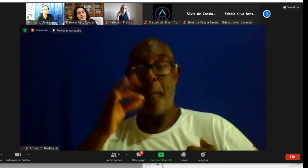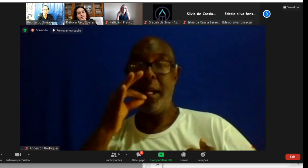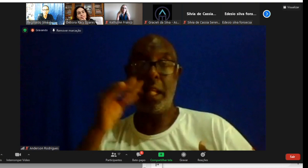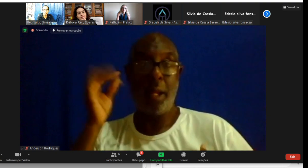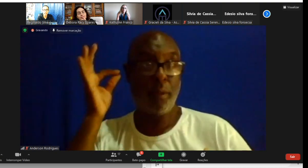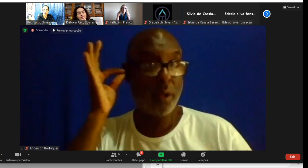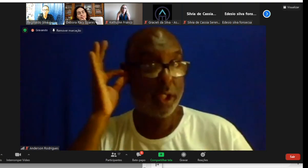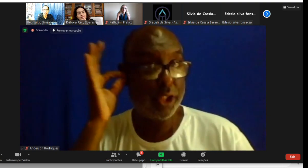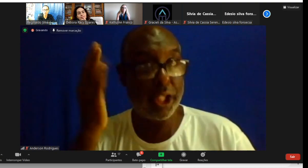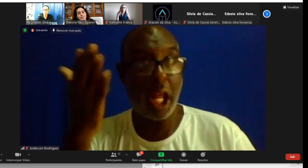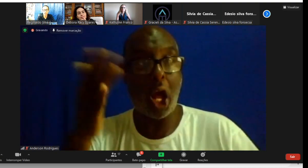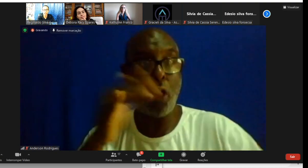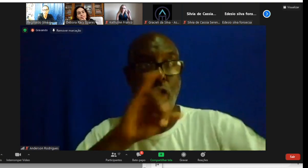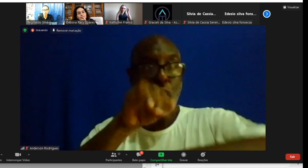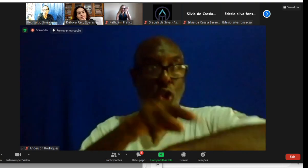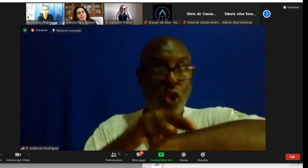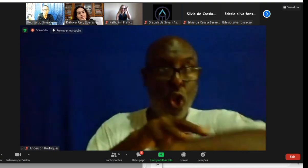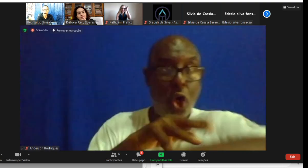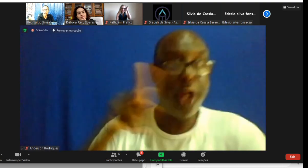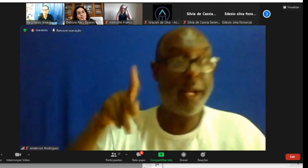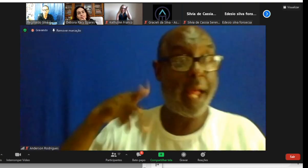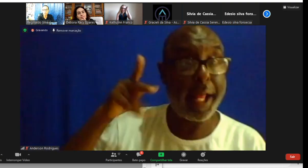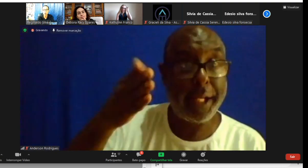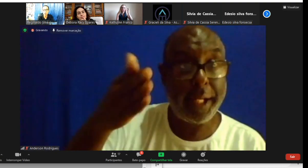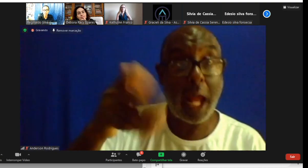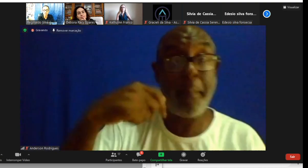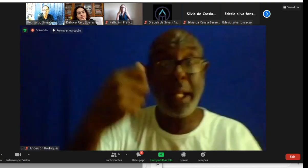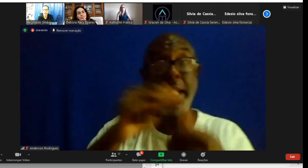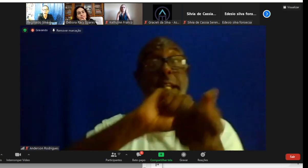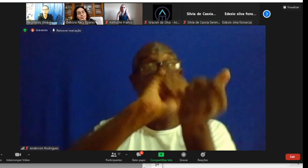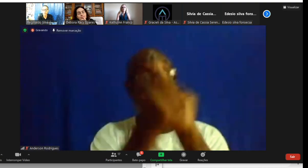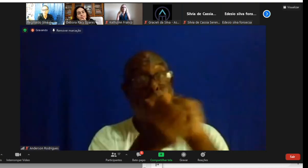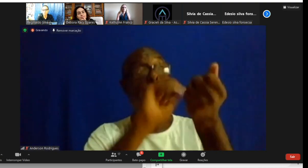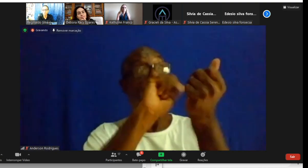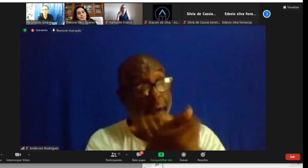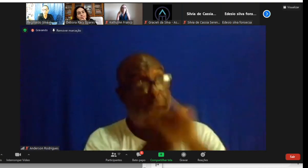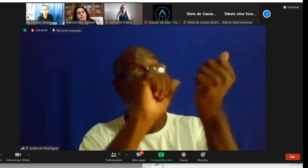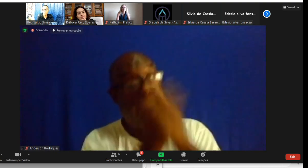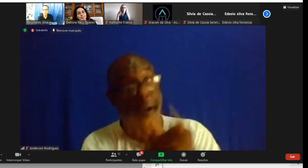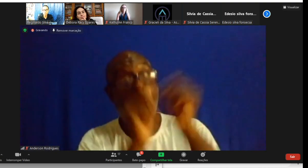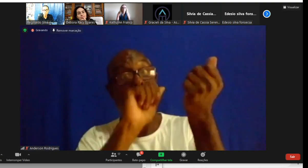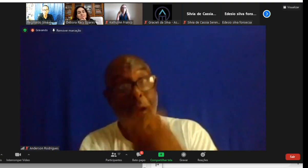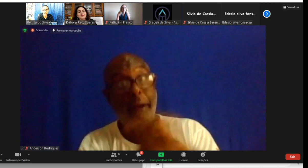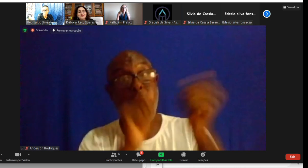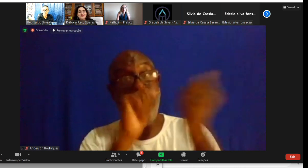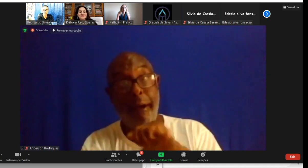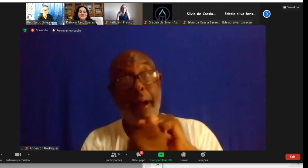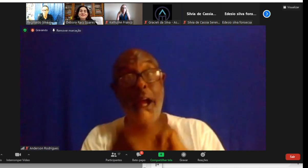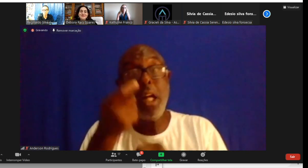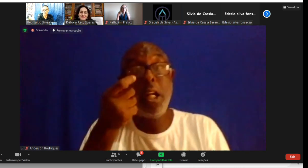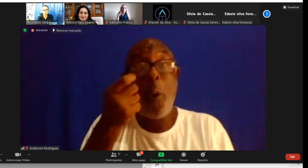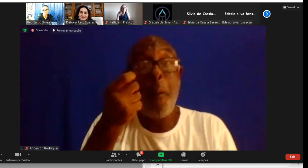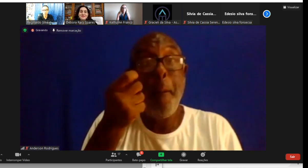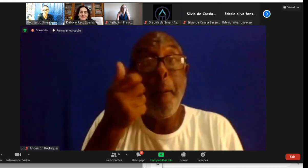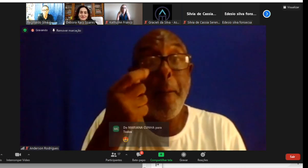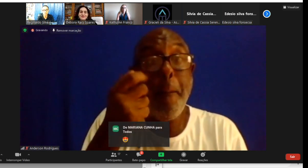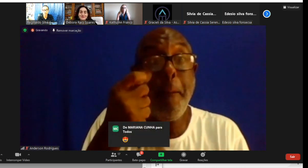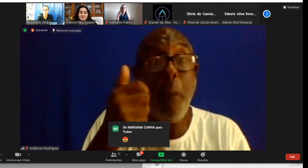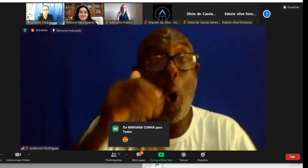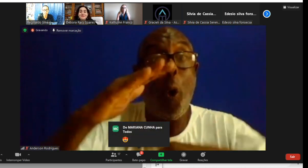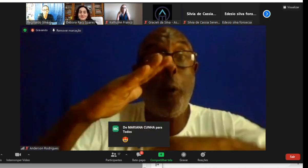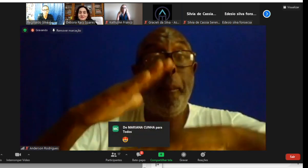é necessário que eu, Reginaldo, Jonatas, a Kathleen, nós precisamos ficar fazendo